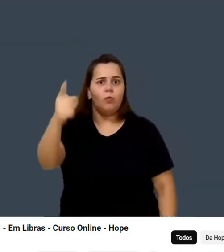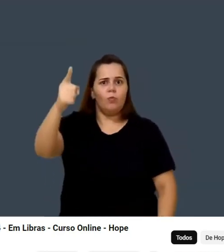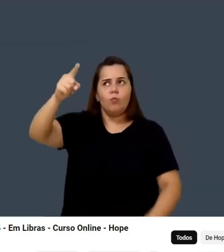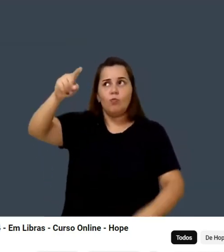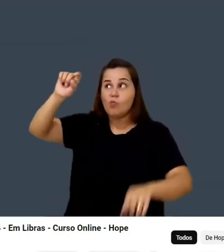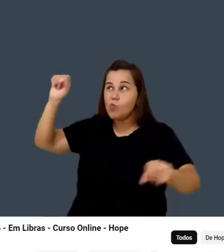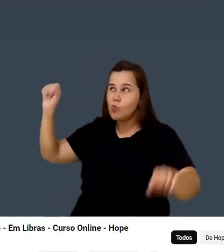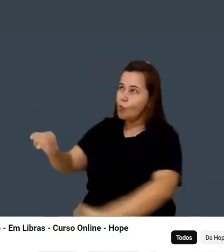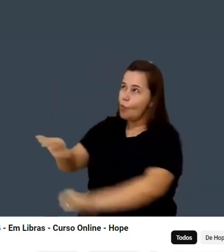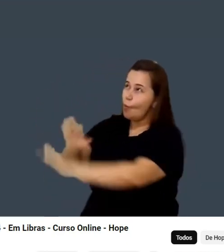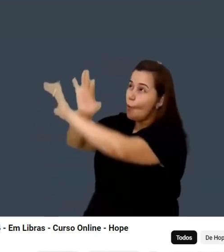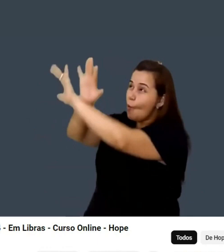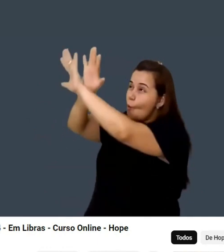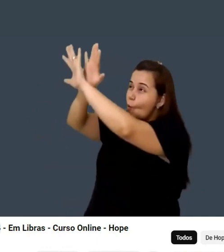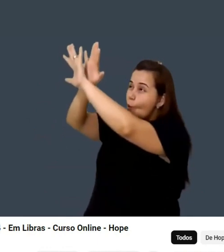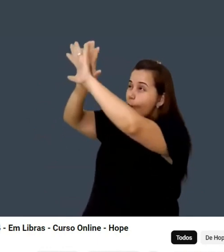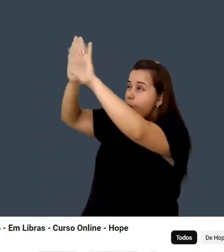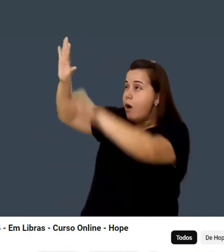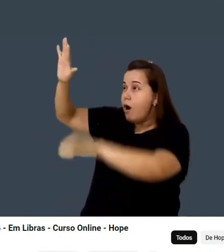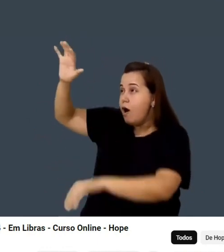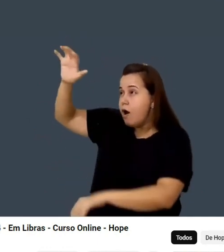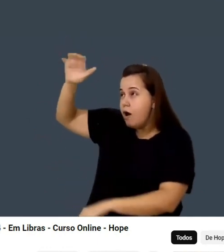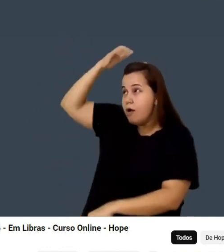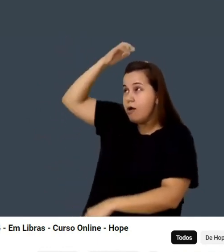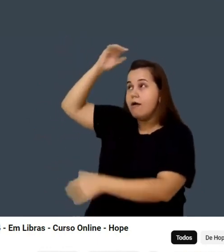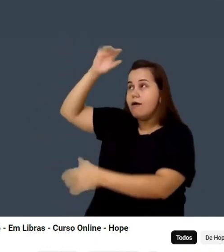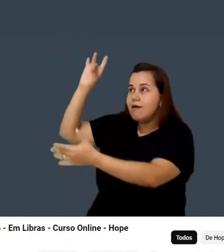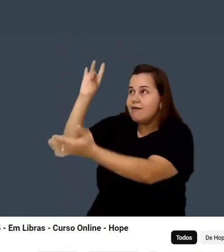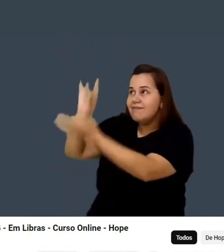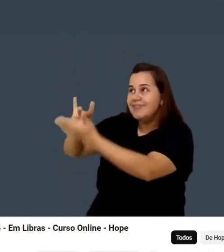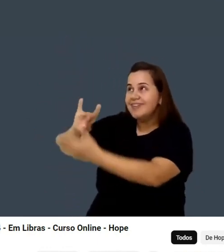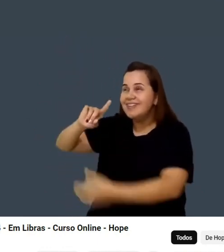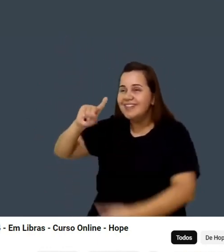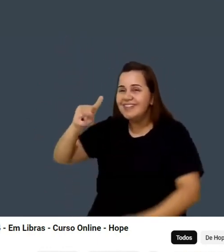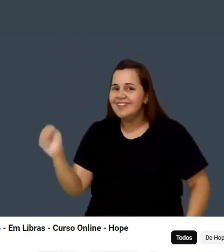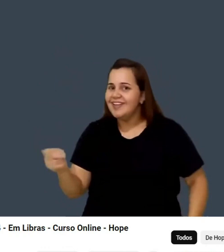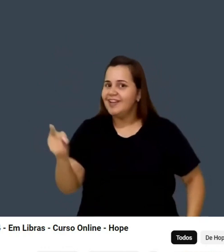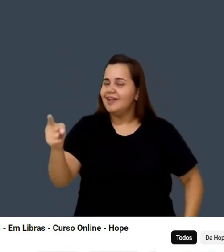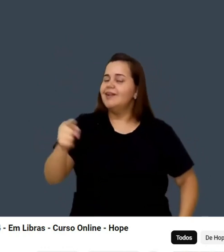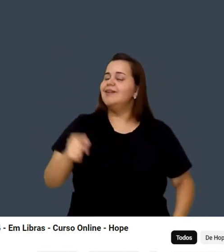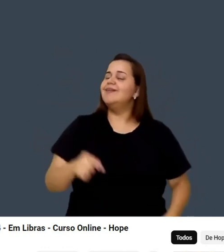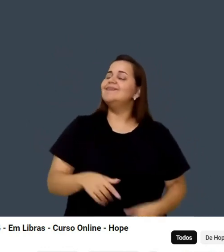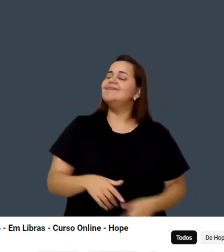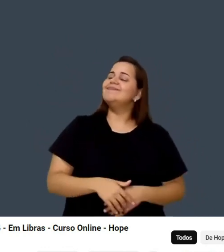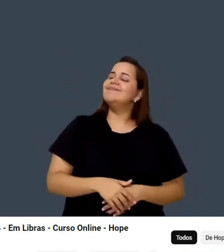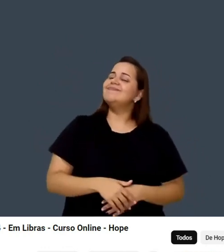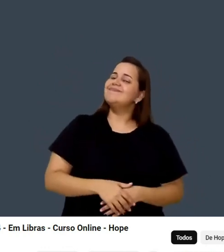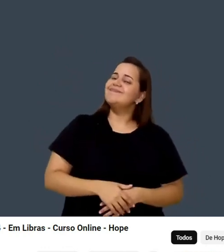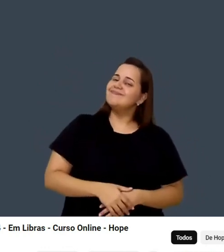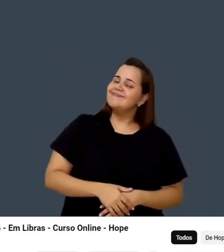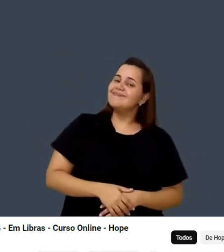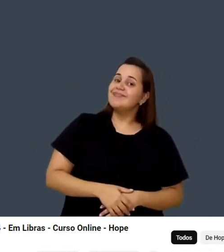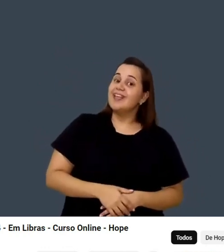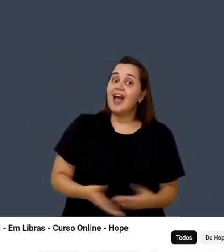mentiu. E é por toda a eternidade, Deus criou todas as